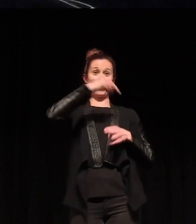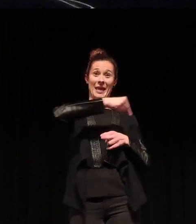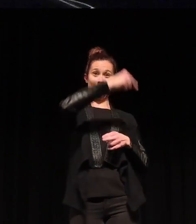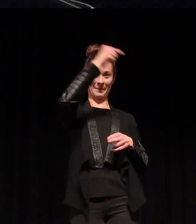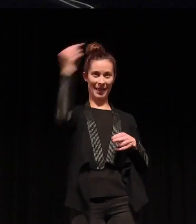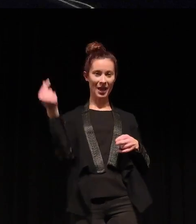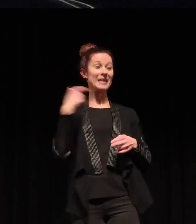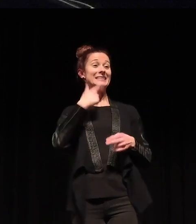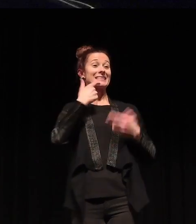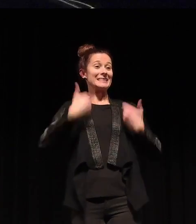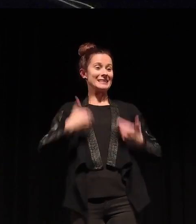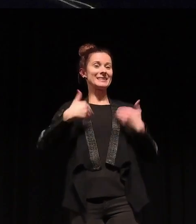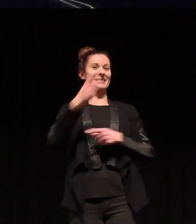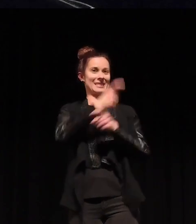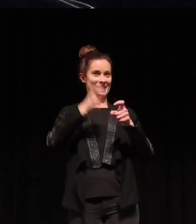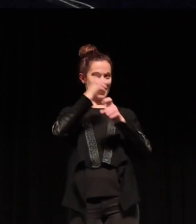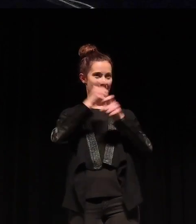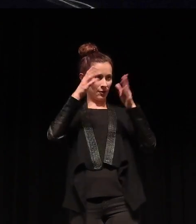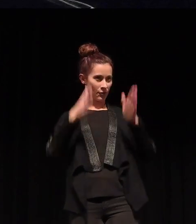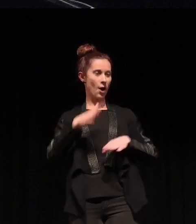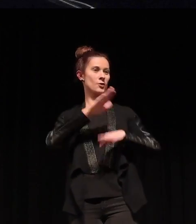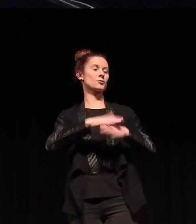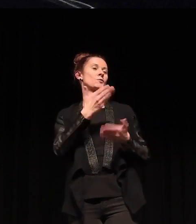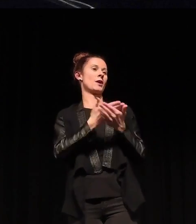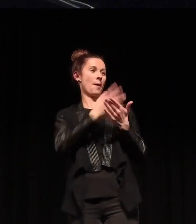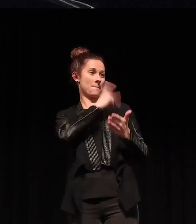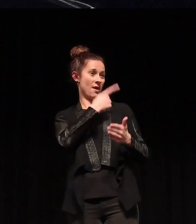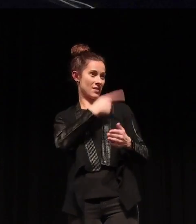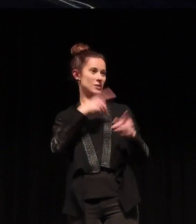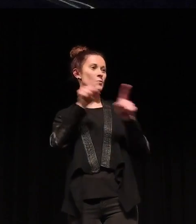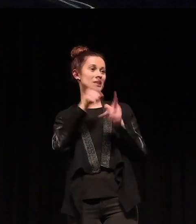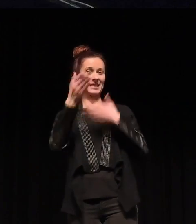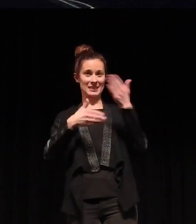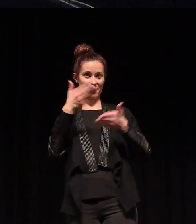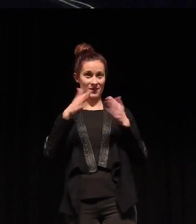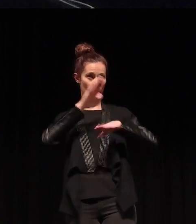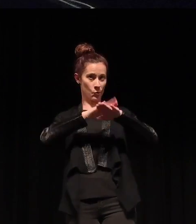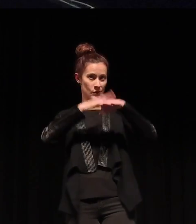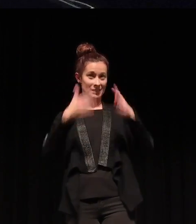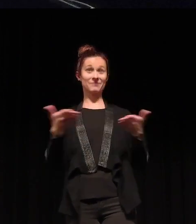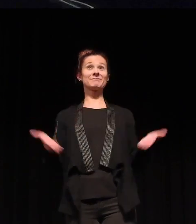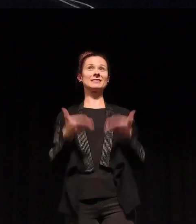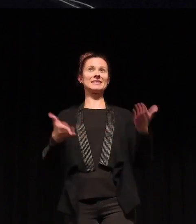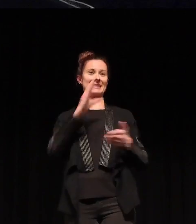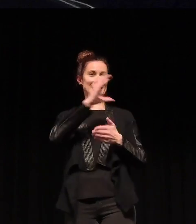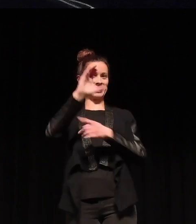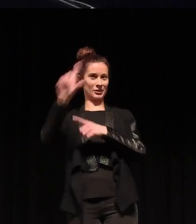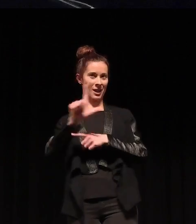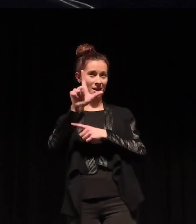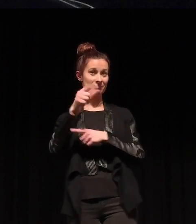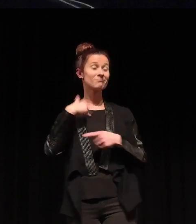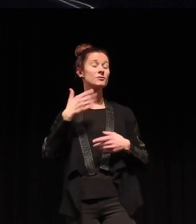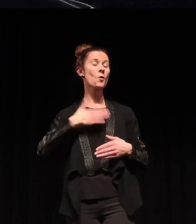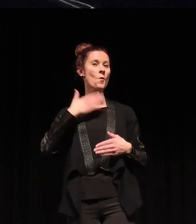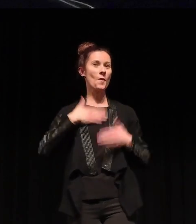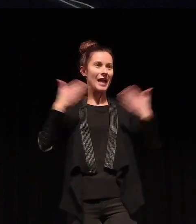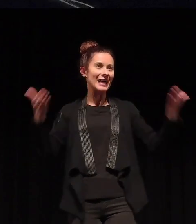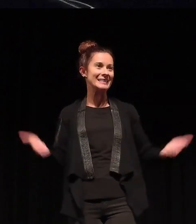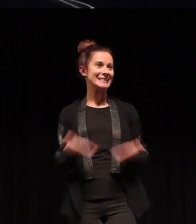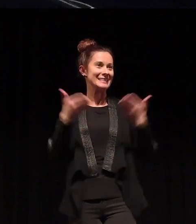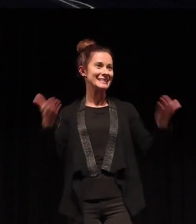je suis le directeur de l'École provinciale et des services consultatifs ici au CCJL. Et je suis vraiment heureux ce soir de